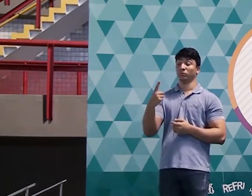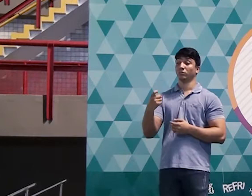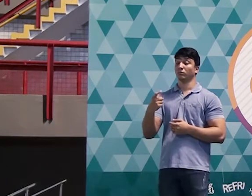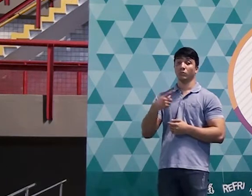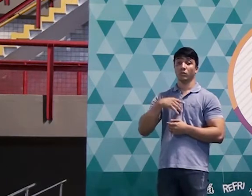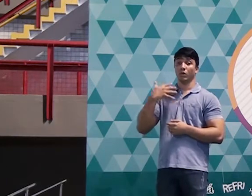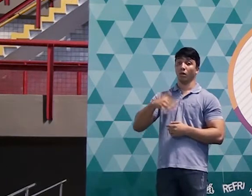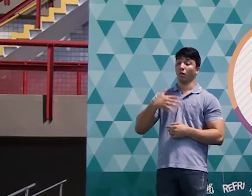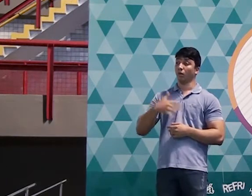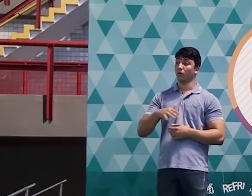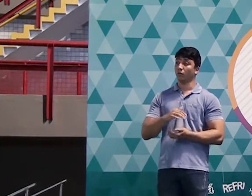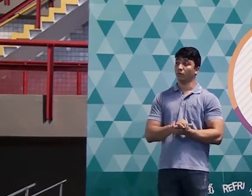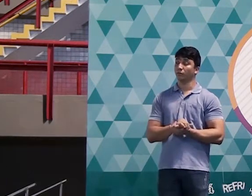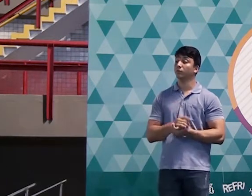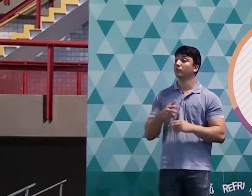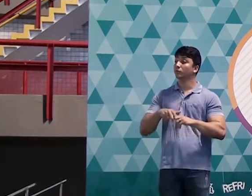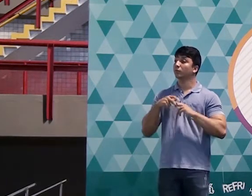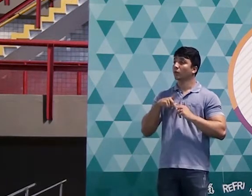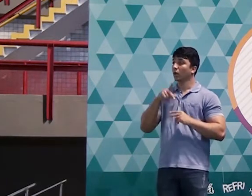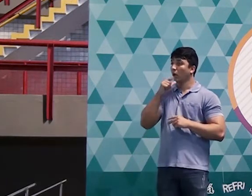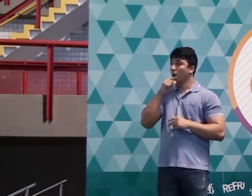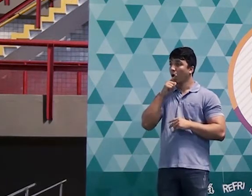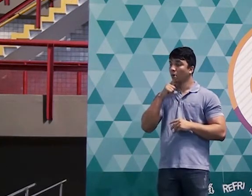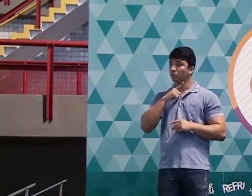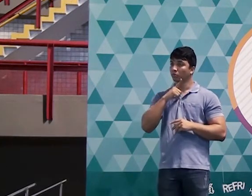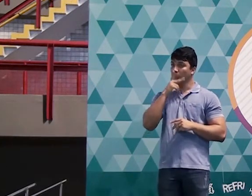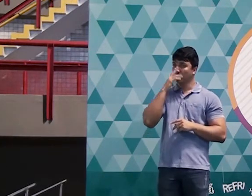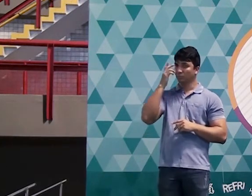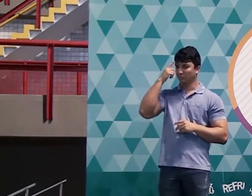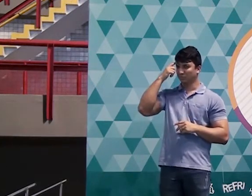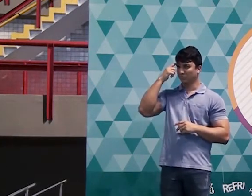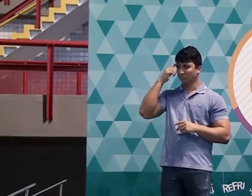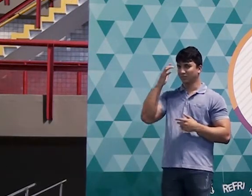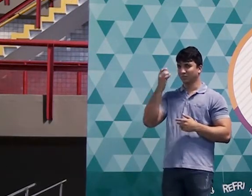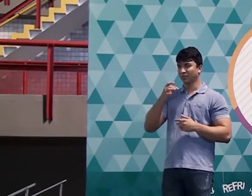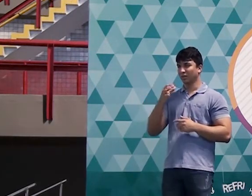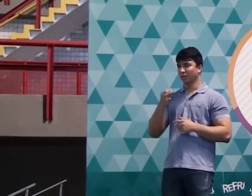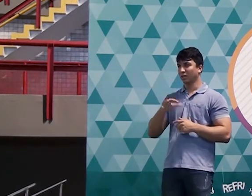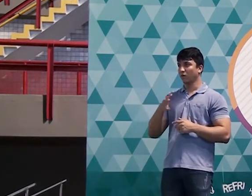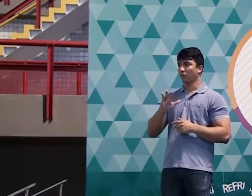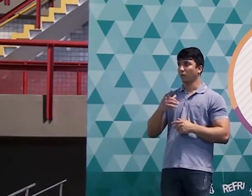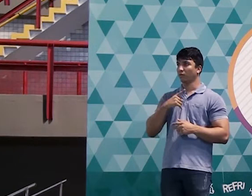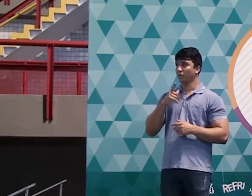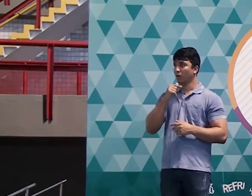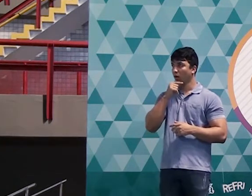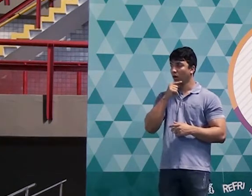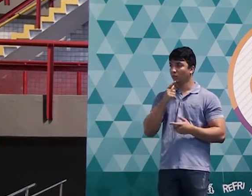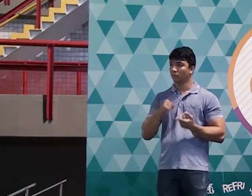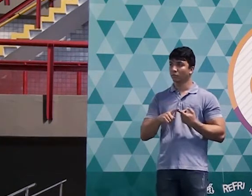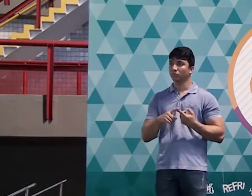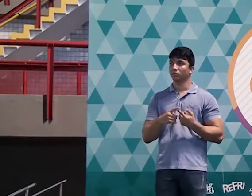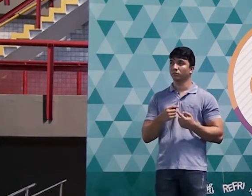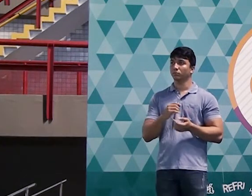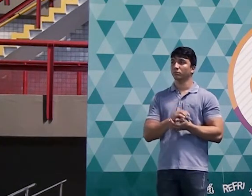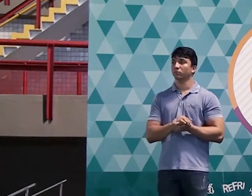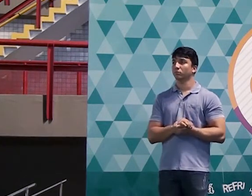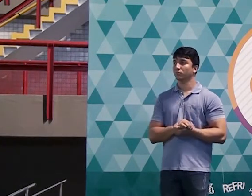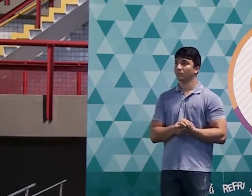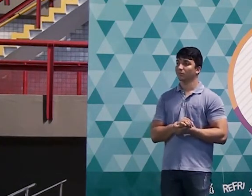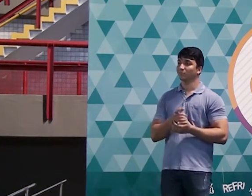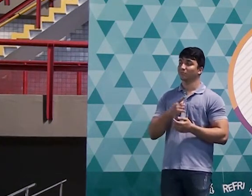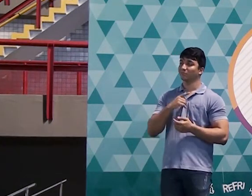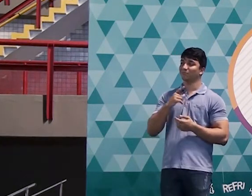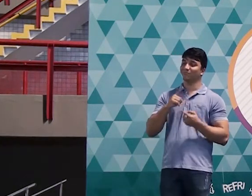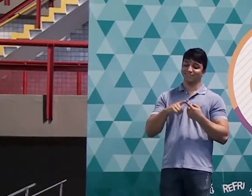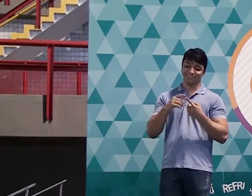Podre. Tem água, mas eu não sei se é água, porque a água tem 3 características, né? Não tem cheiro, nem cor, nem sabor. Essa